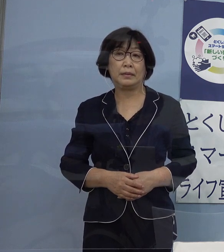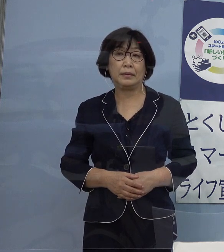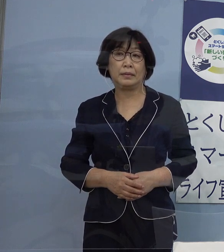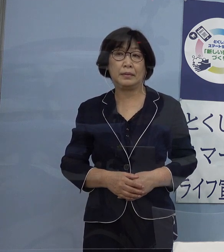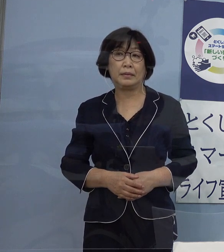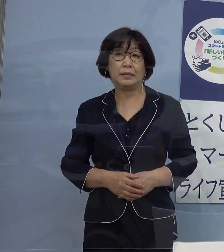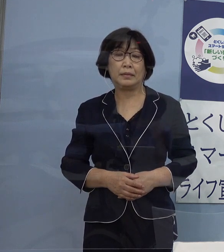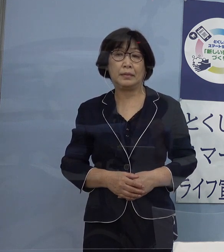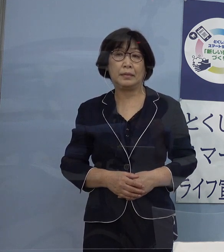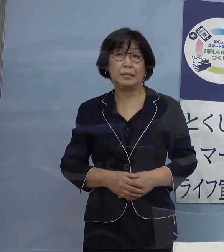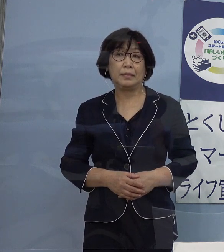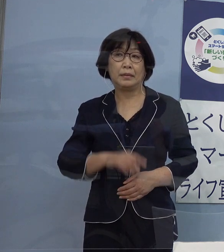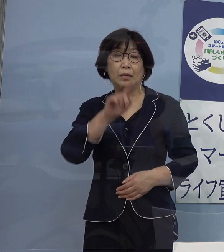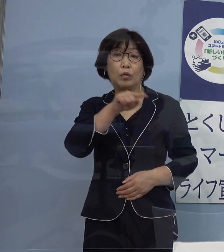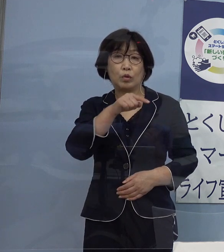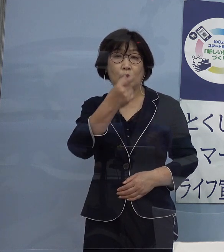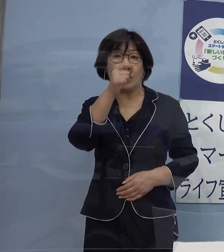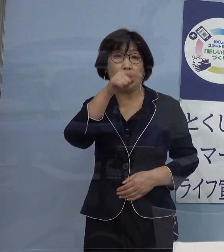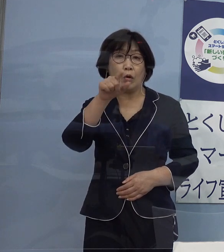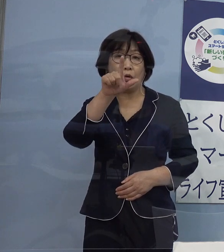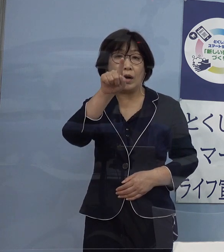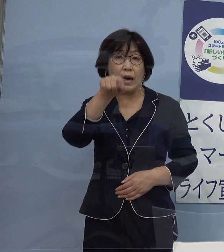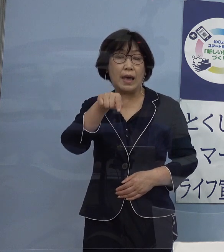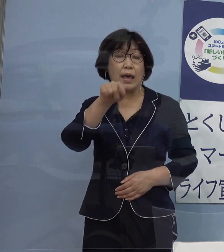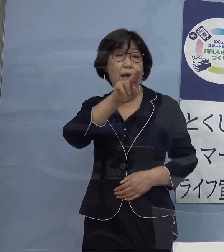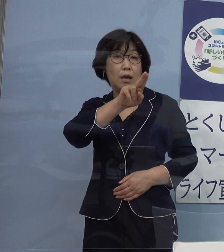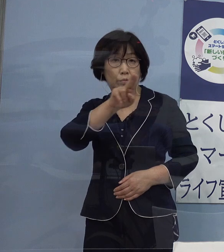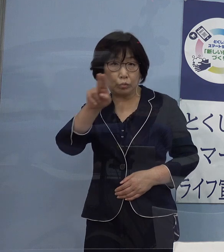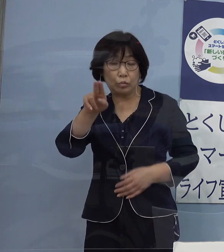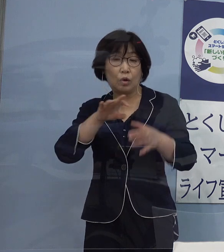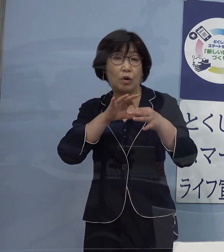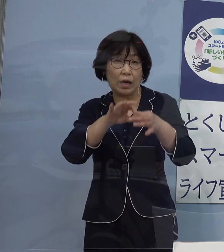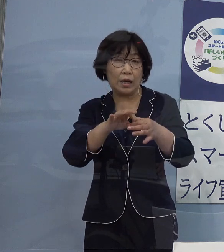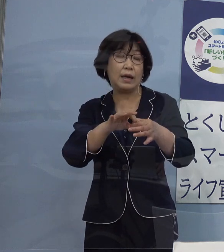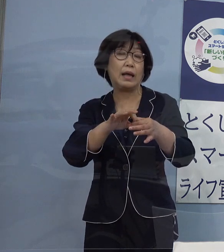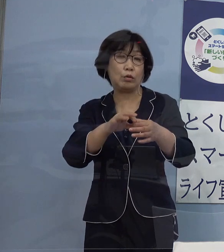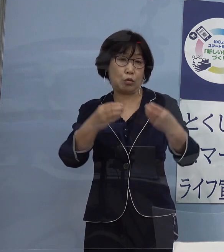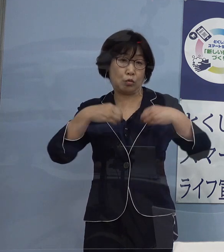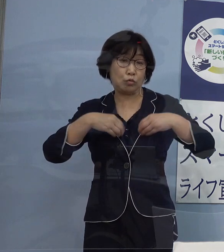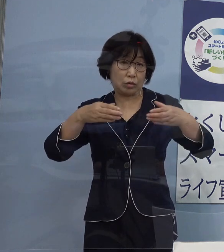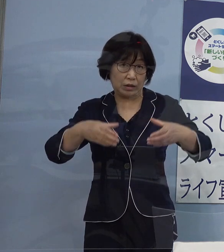この方もやっぱりそのモンレールの関連クラスターの中のお一人ということ になります。